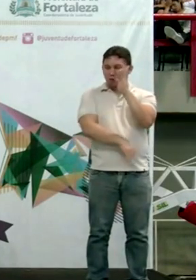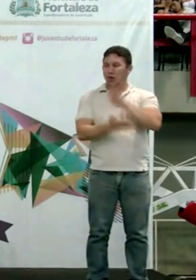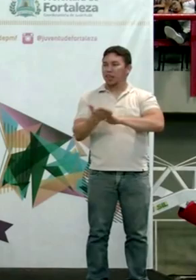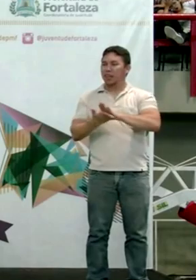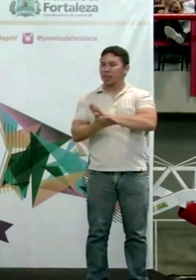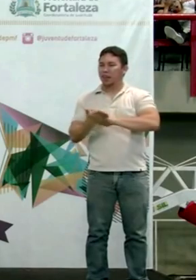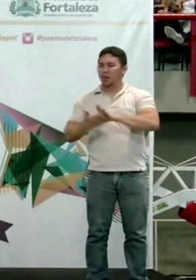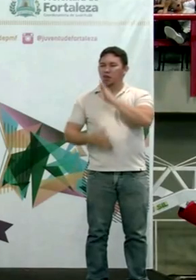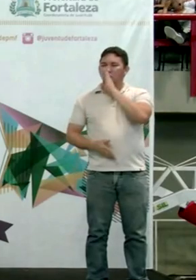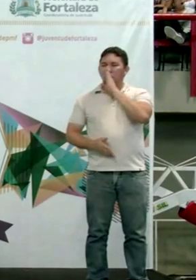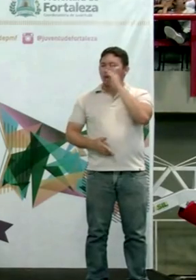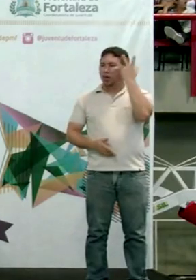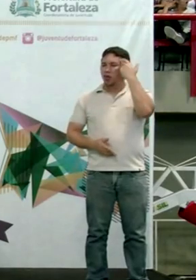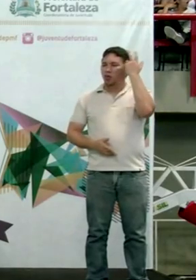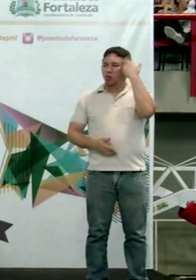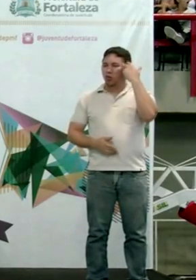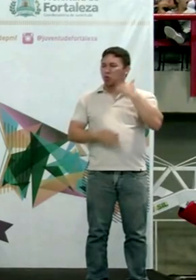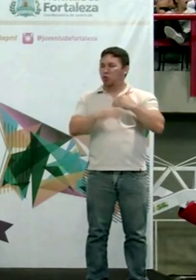Fica tudo igual.